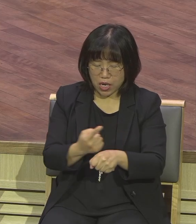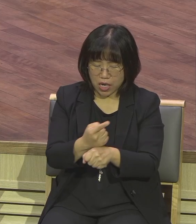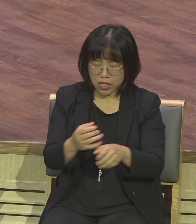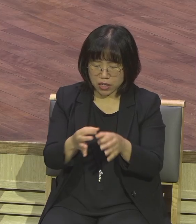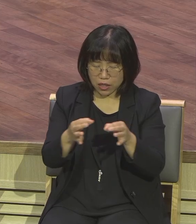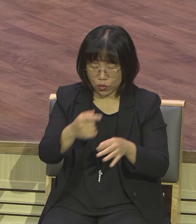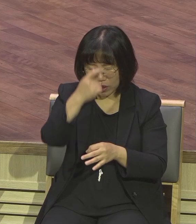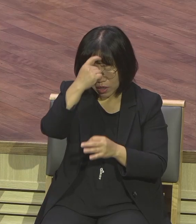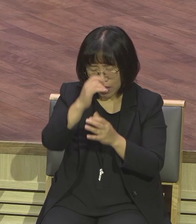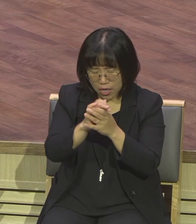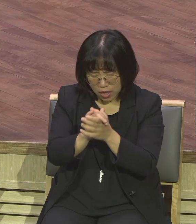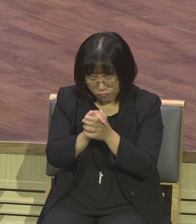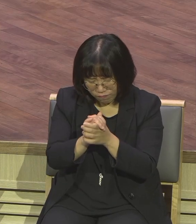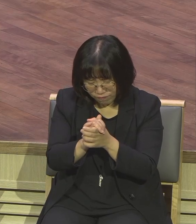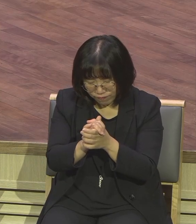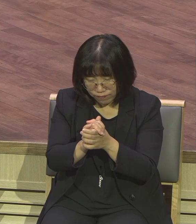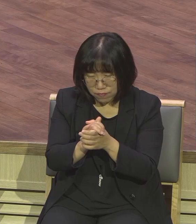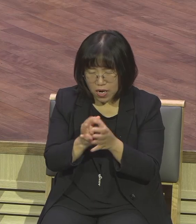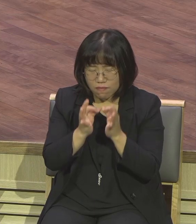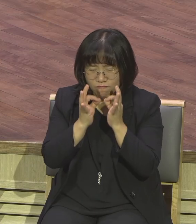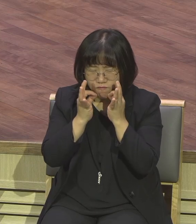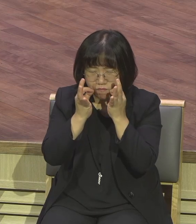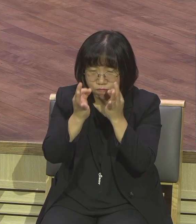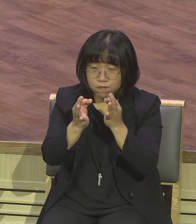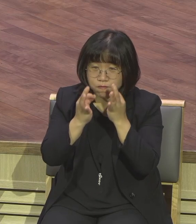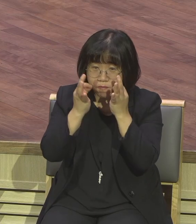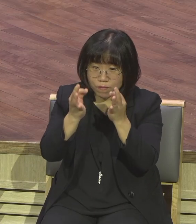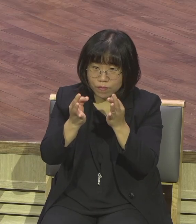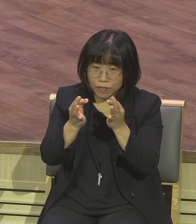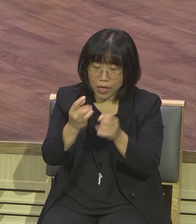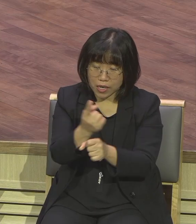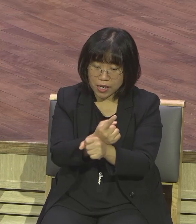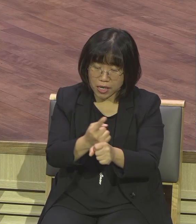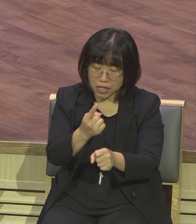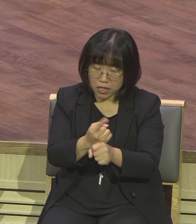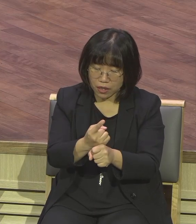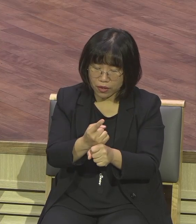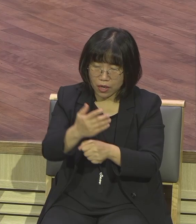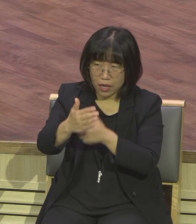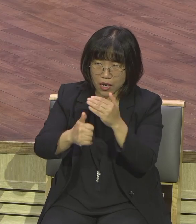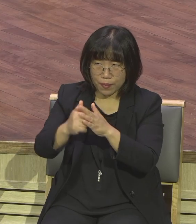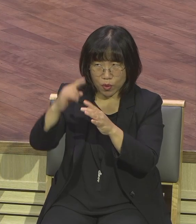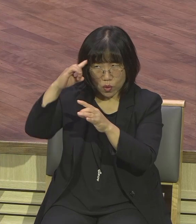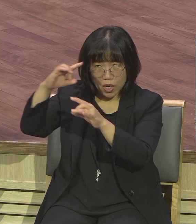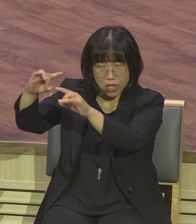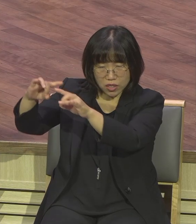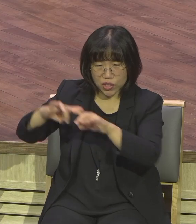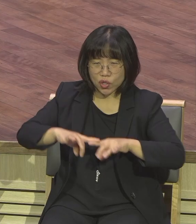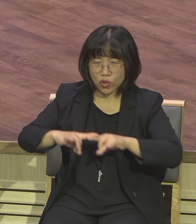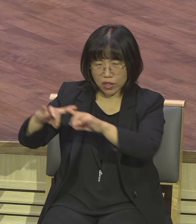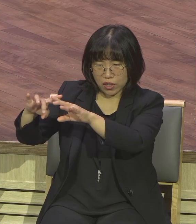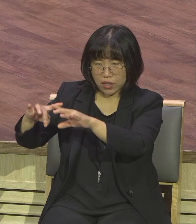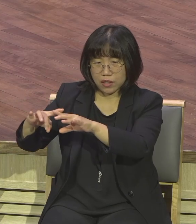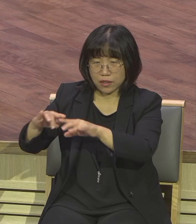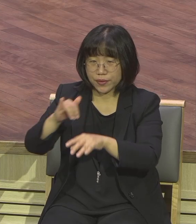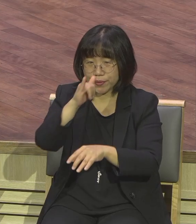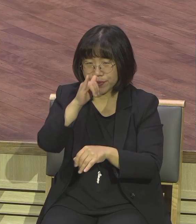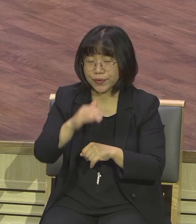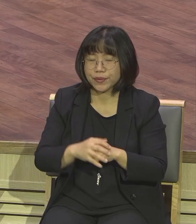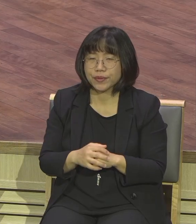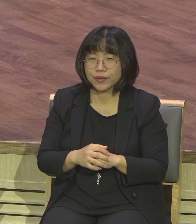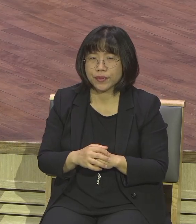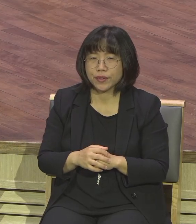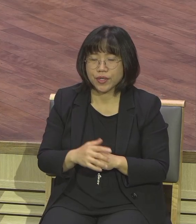많아요. 시간 쭉 들어가면 그다음 내 영적 상태가 쫙 하는 게쫙 전류가 통해요. 이렇게 영적으로 깊은 교제,